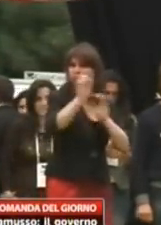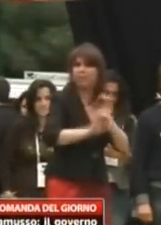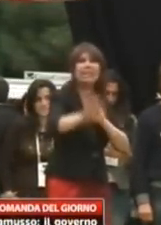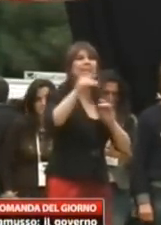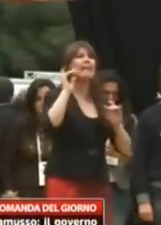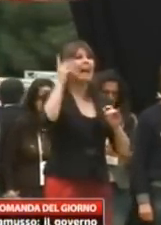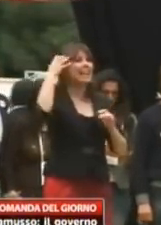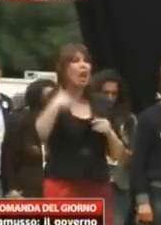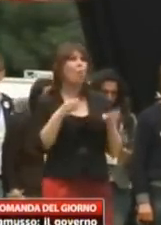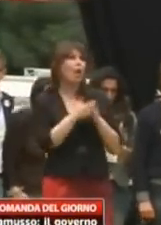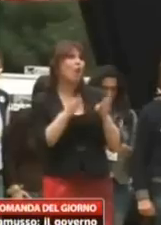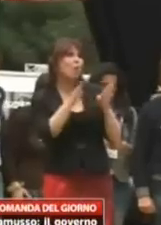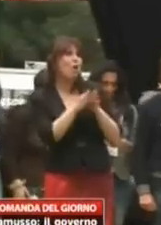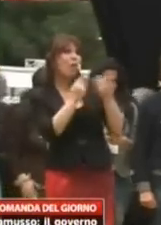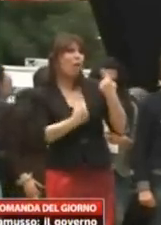parolacce,